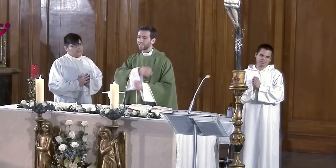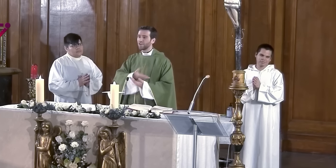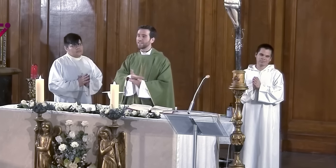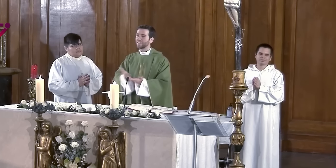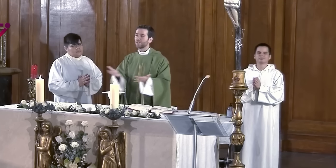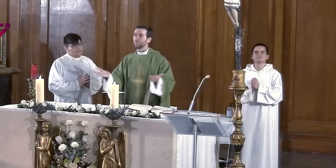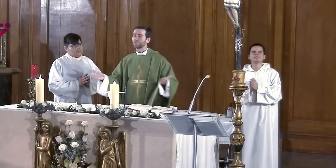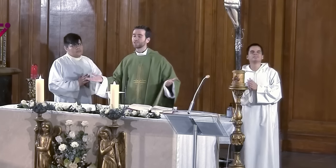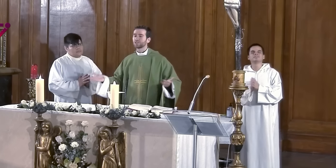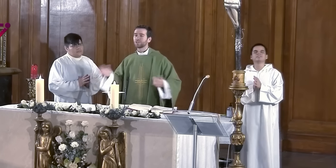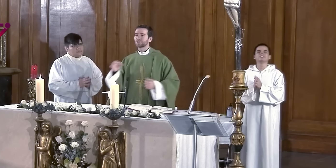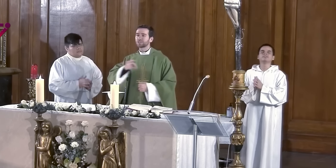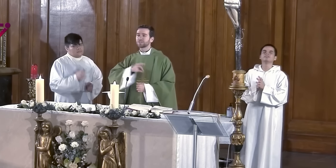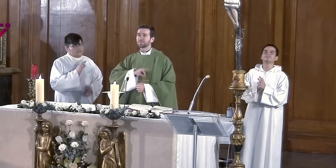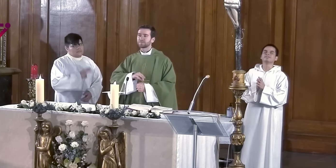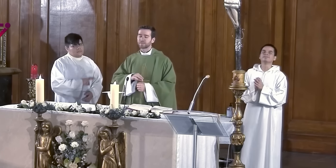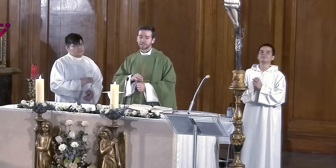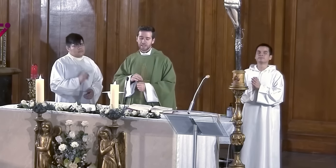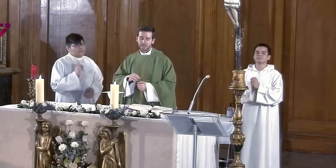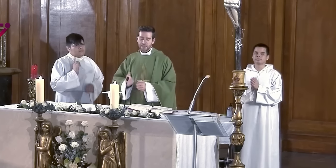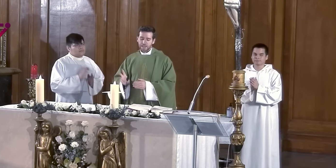El Señor esté con vosotros.